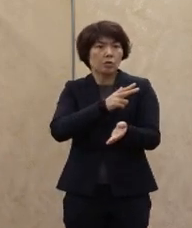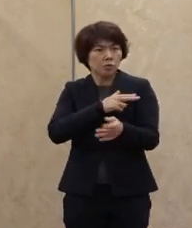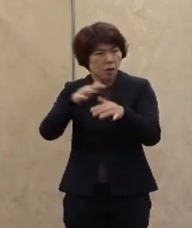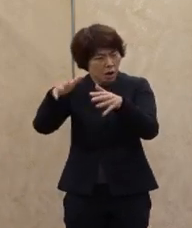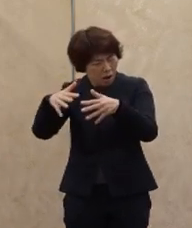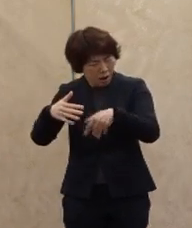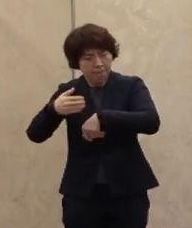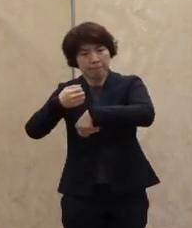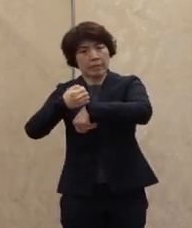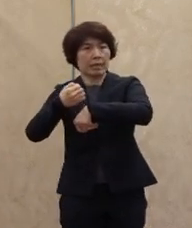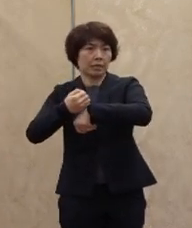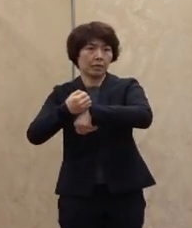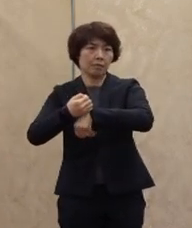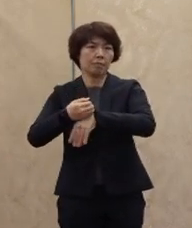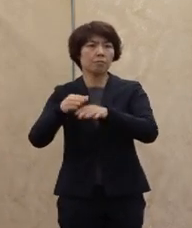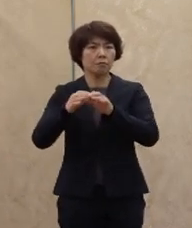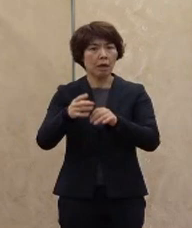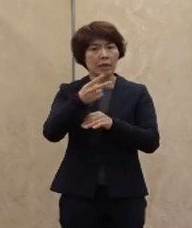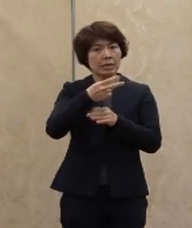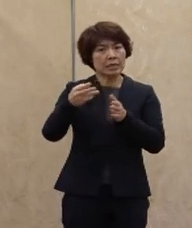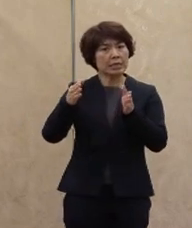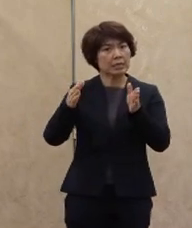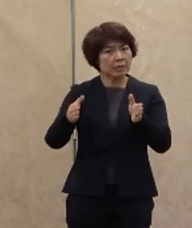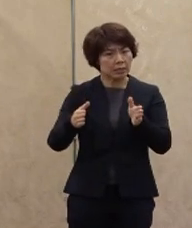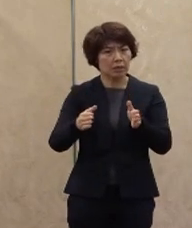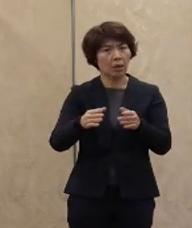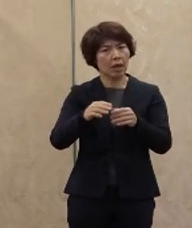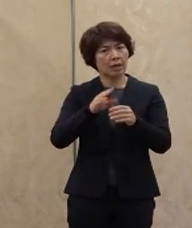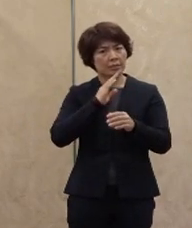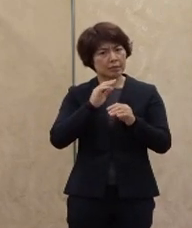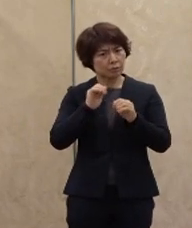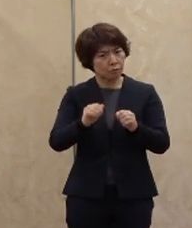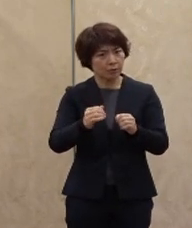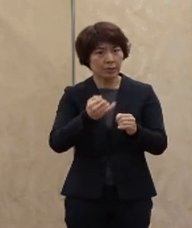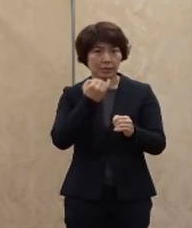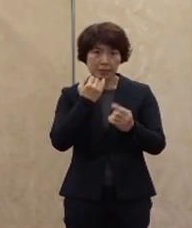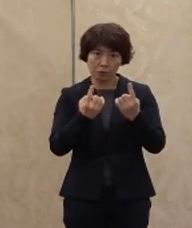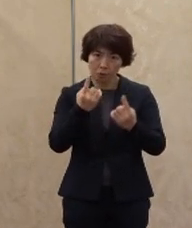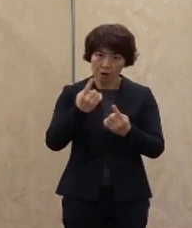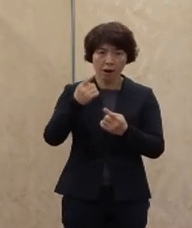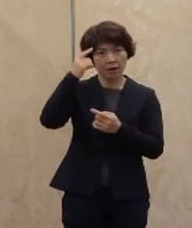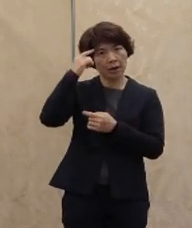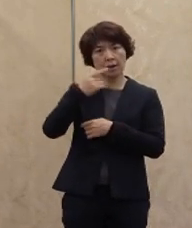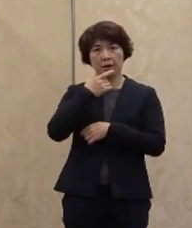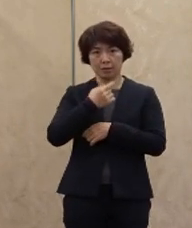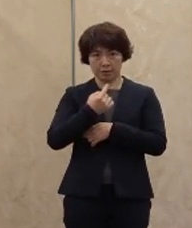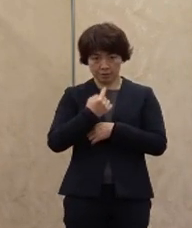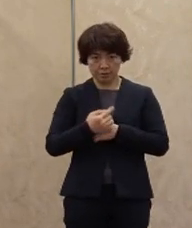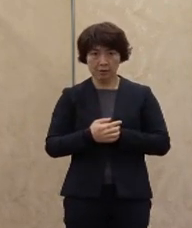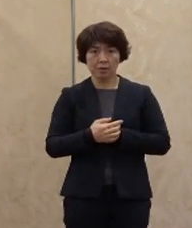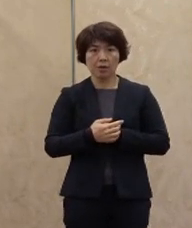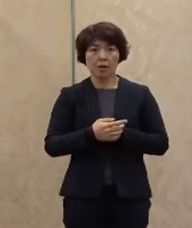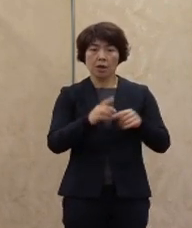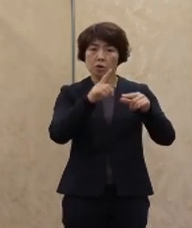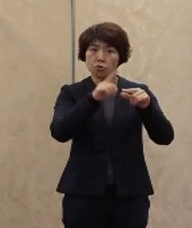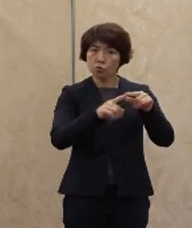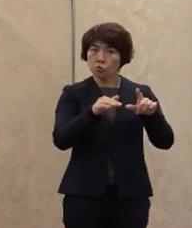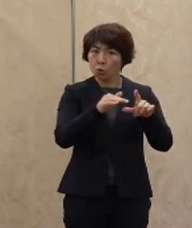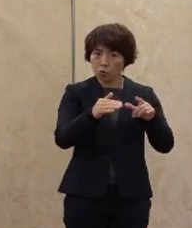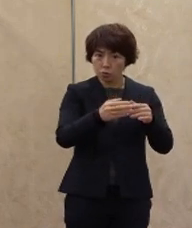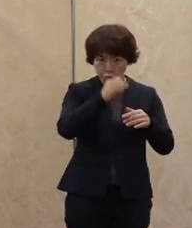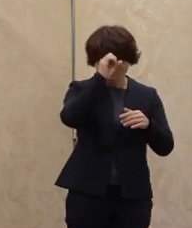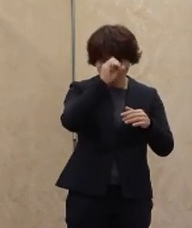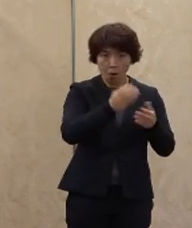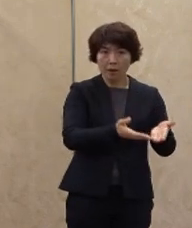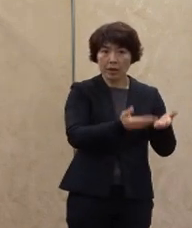、もう2期というのが果たしてこれは実行すべきなのかどうなのかというのも少し考えたいと思ってます。で、中等症軽症について